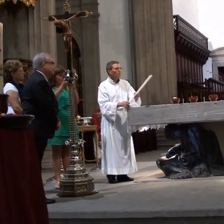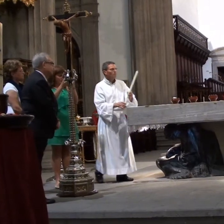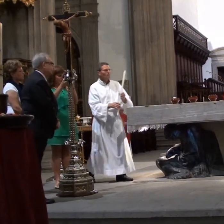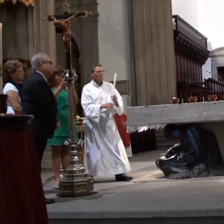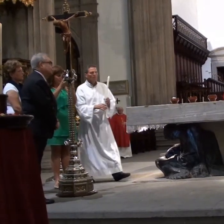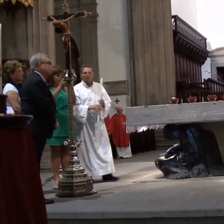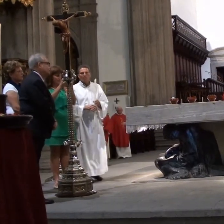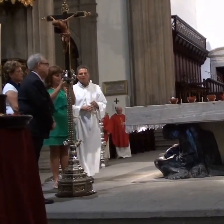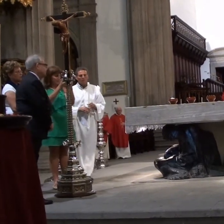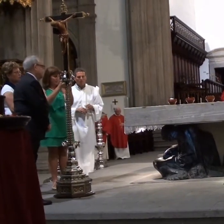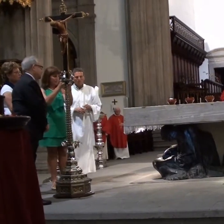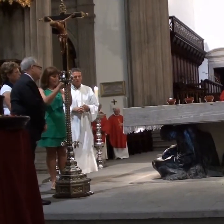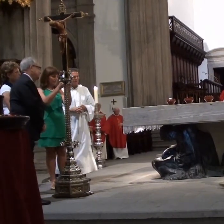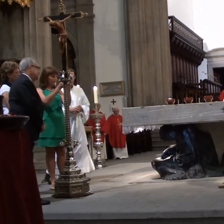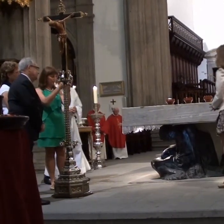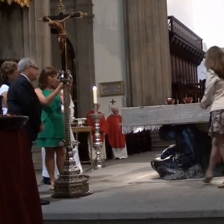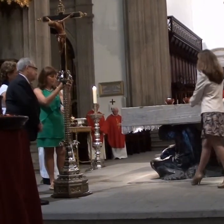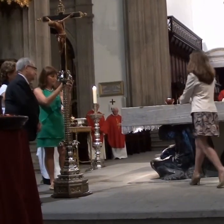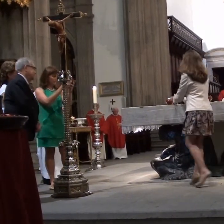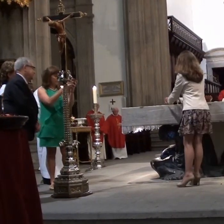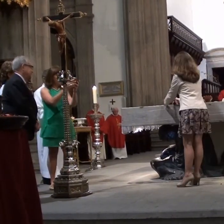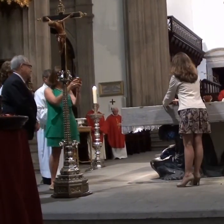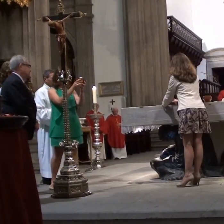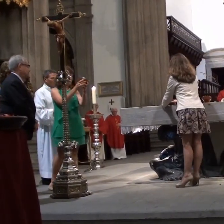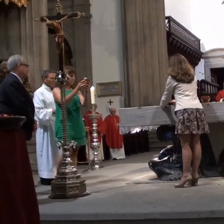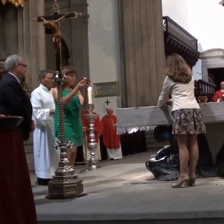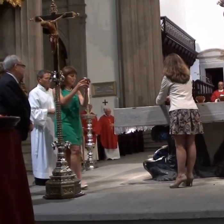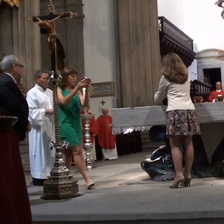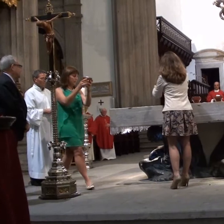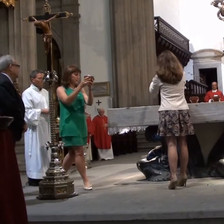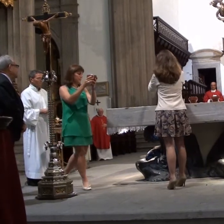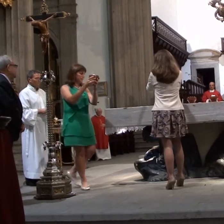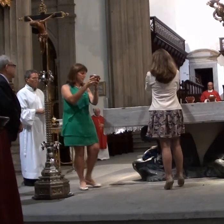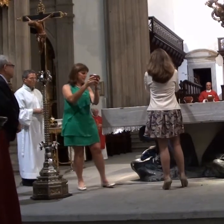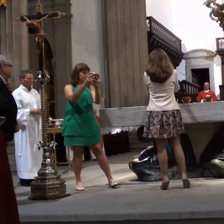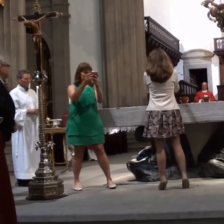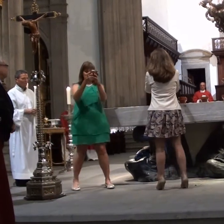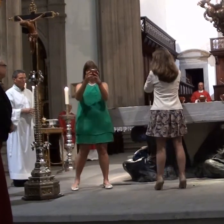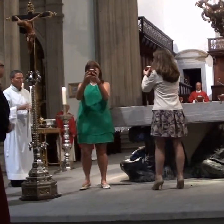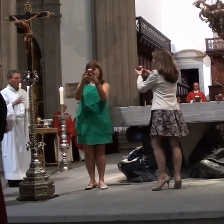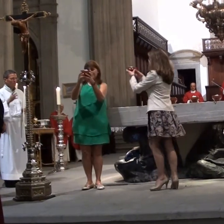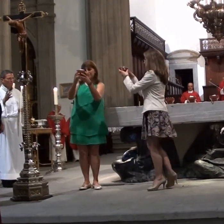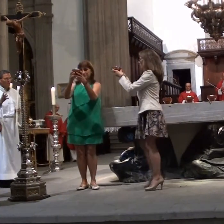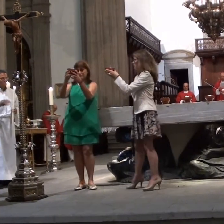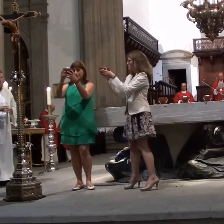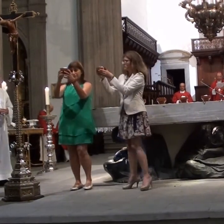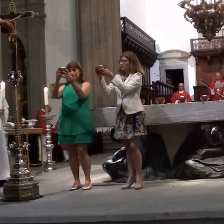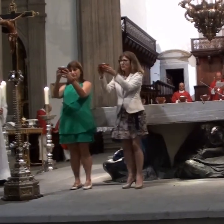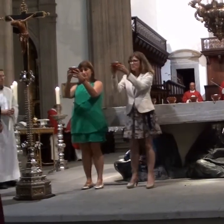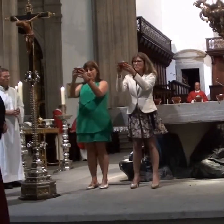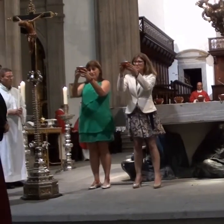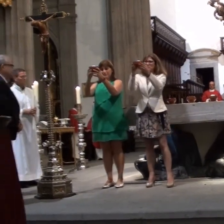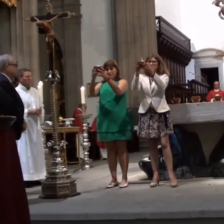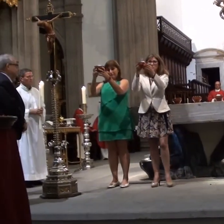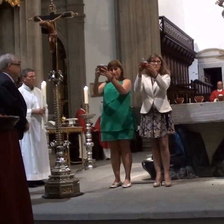cristiano para el seguimiento de Jesucristo por él podréis orientar a todo lo